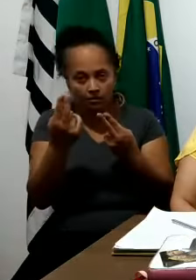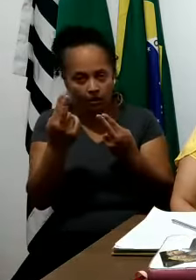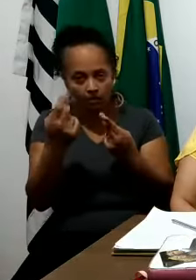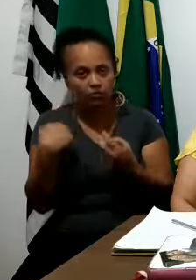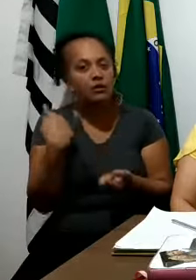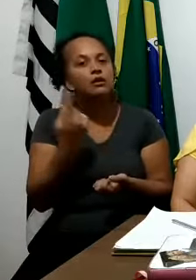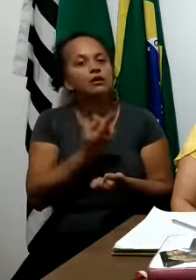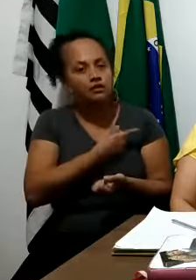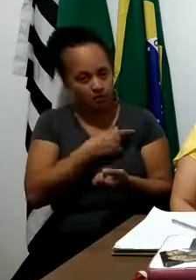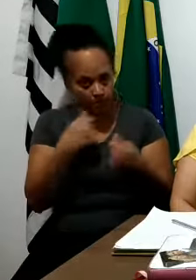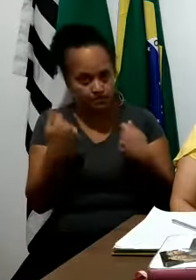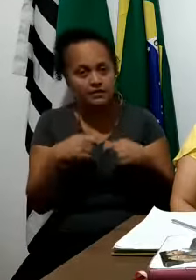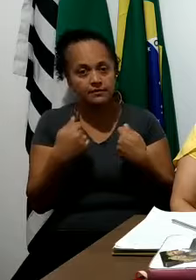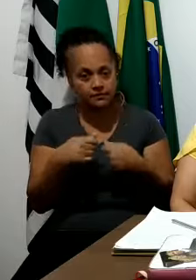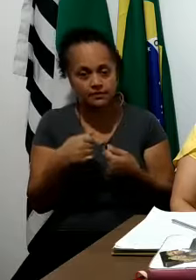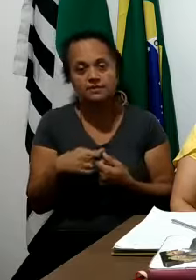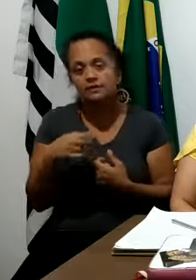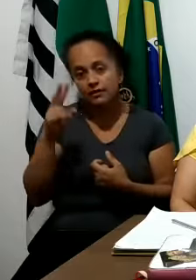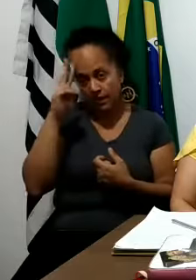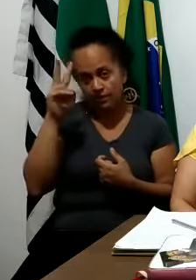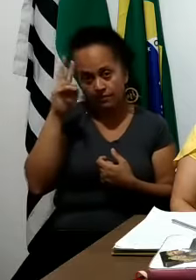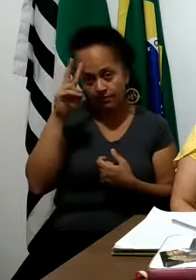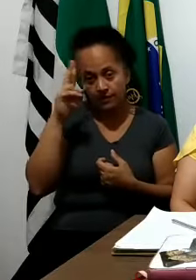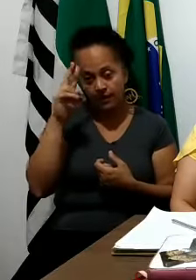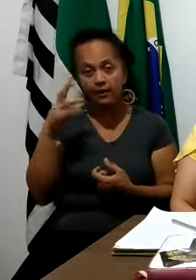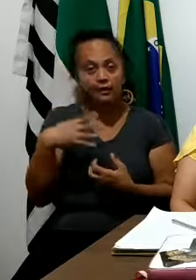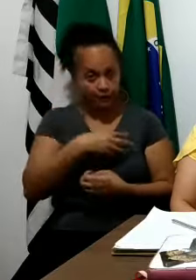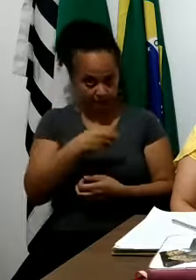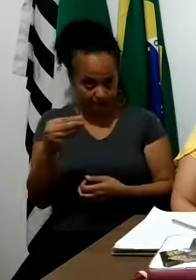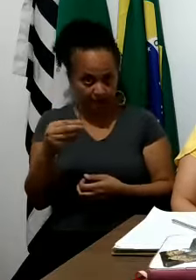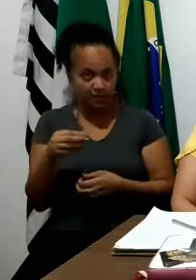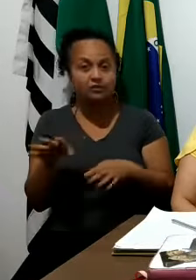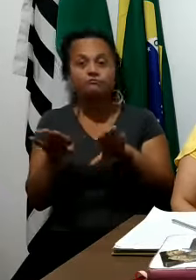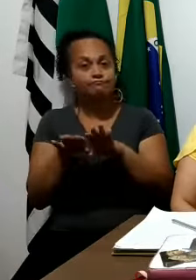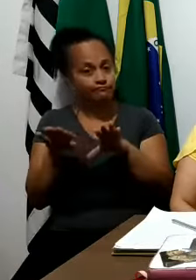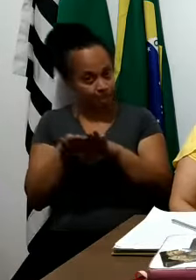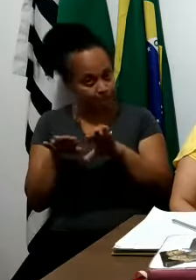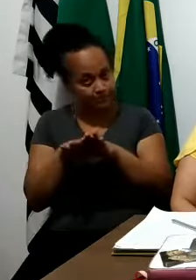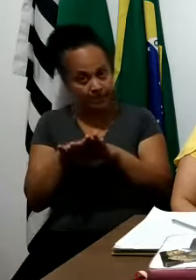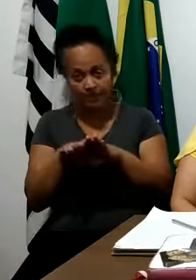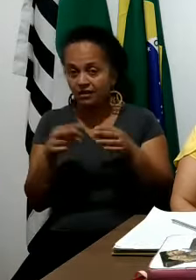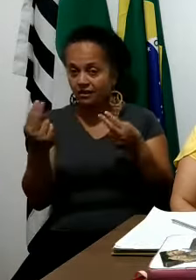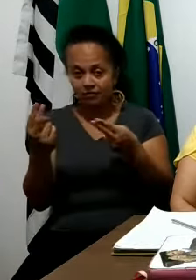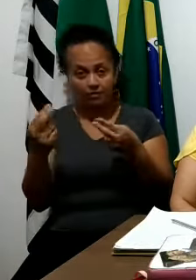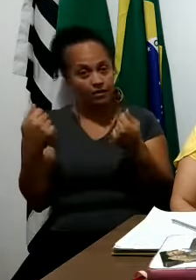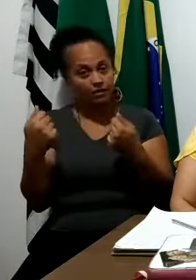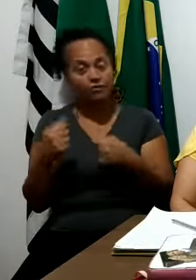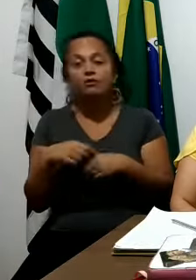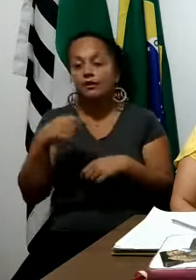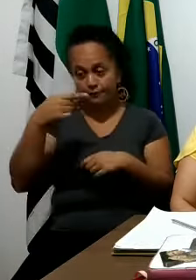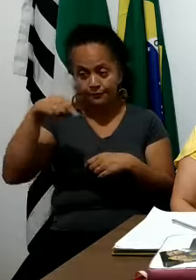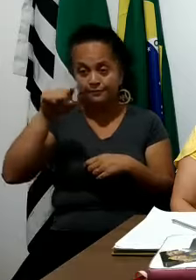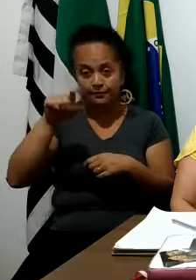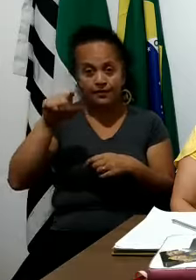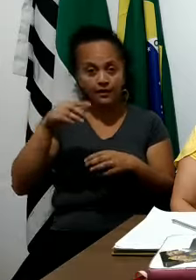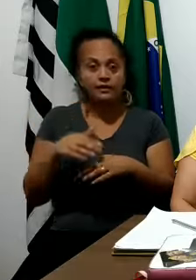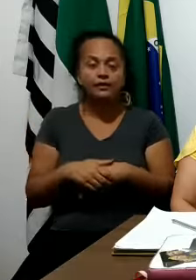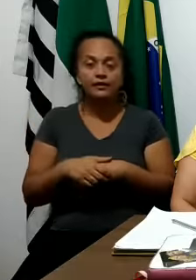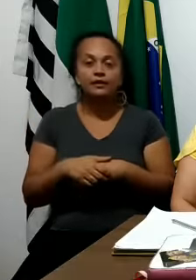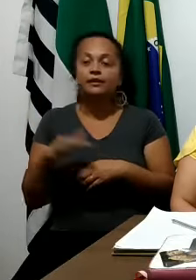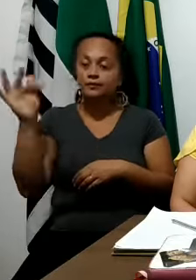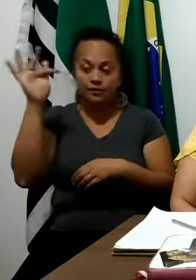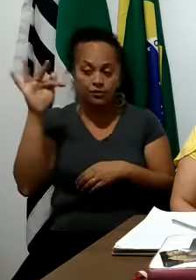Seja para a faculdade, seja para um curso, seja para o primeiro emprego, seja na roda de amigos. Em algum momento, esse filho vai sair de dentro de